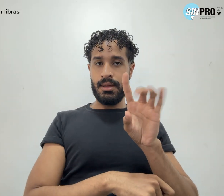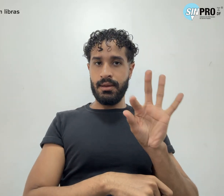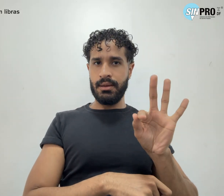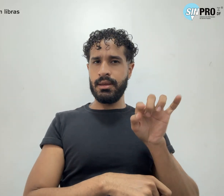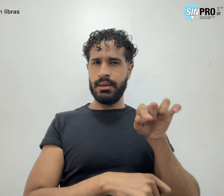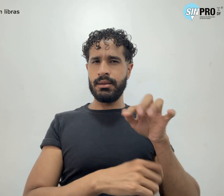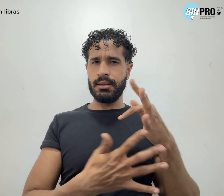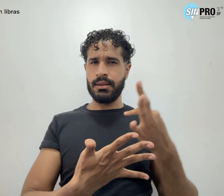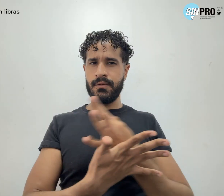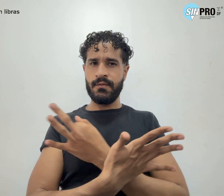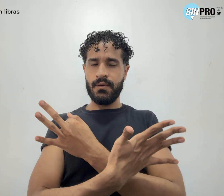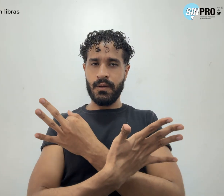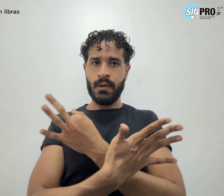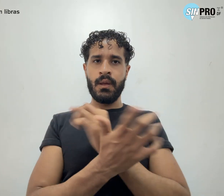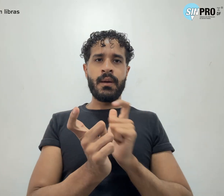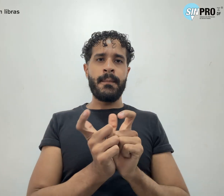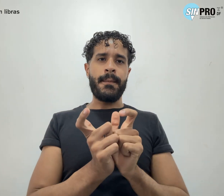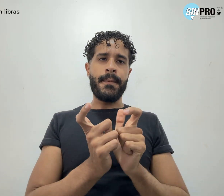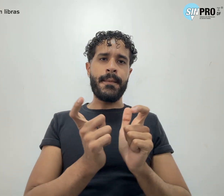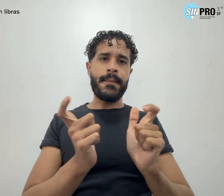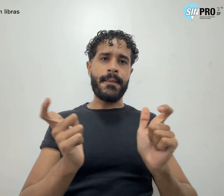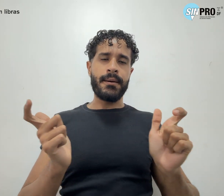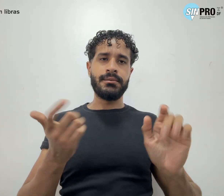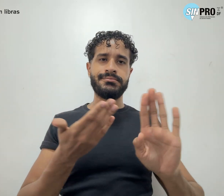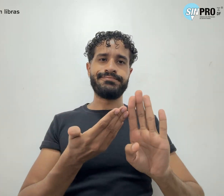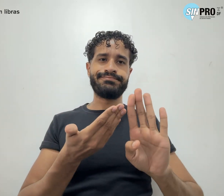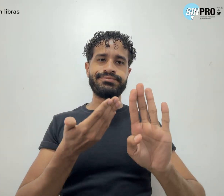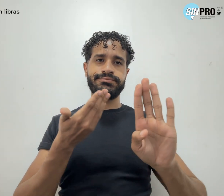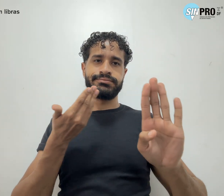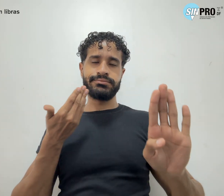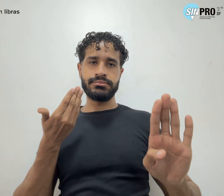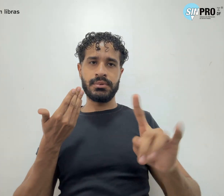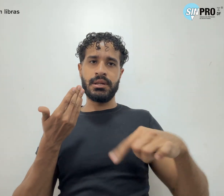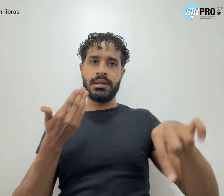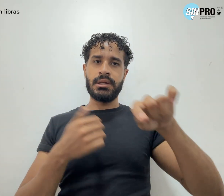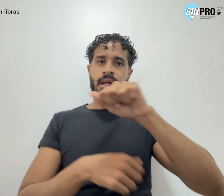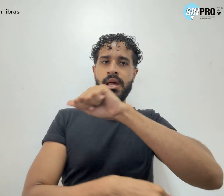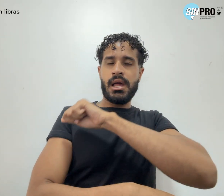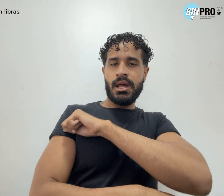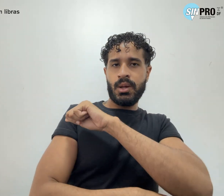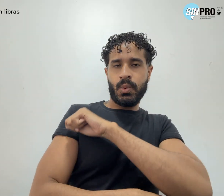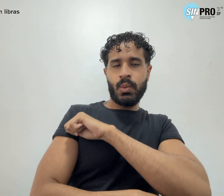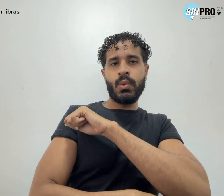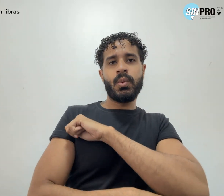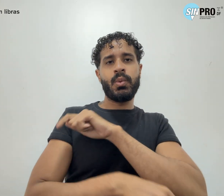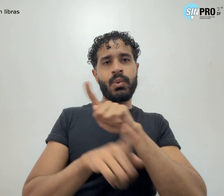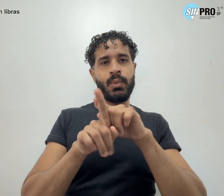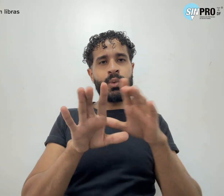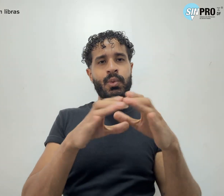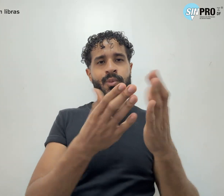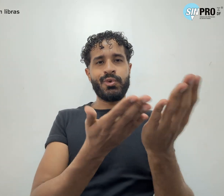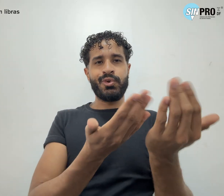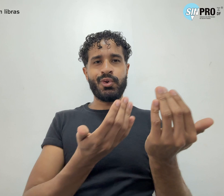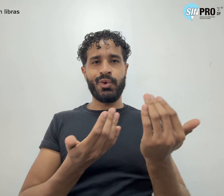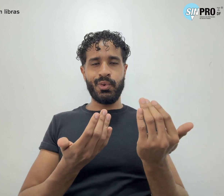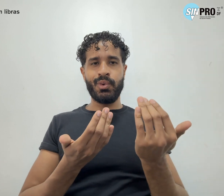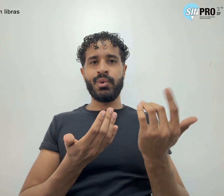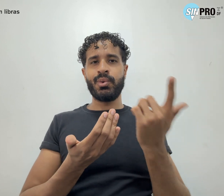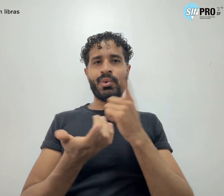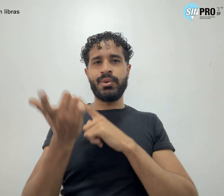fenômenos ampliam o afastamento dos estudantes e da juventude de uma compreensão